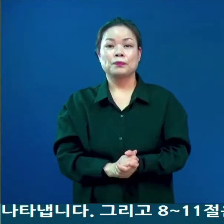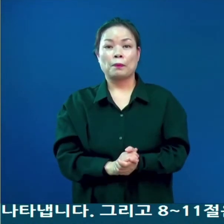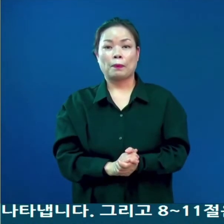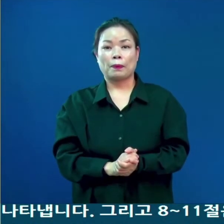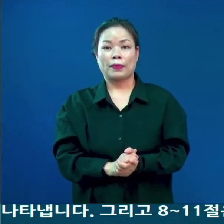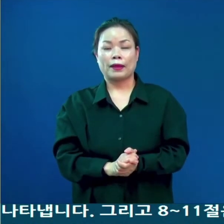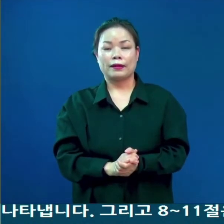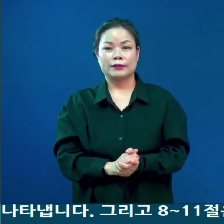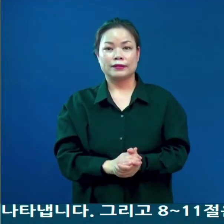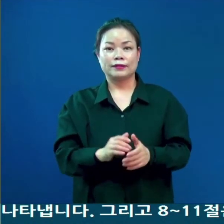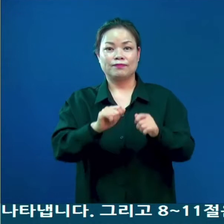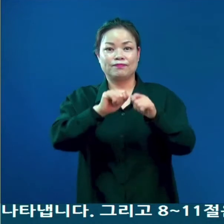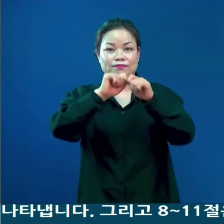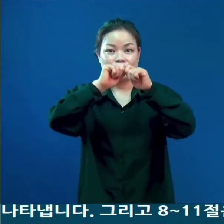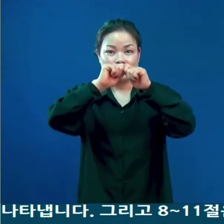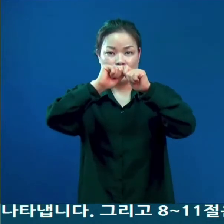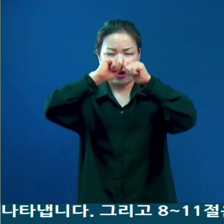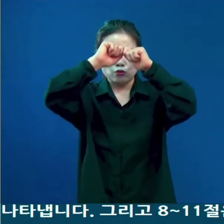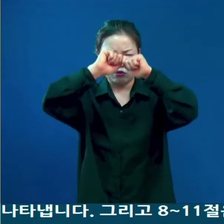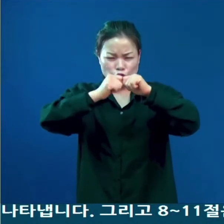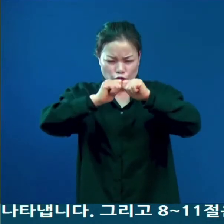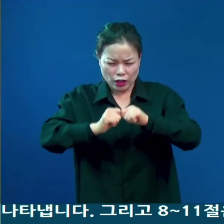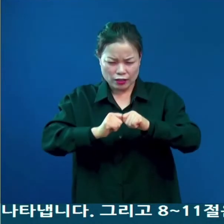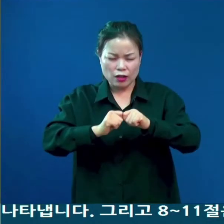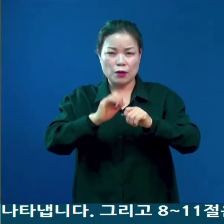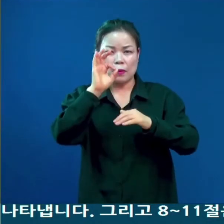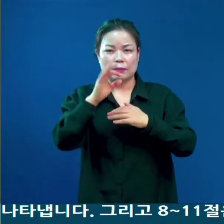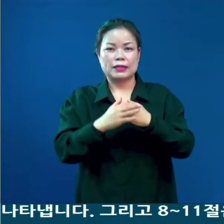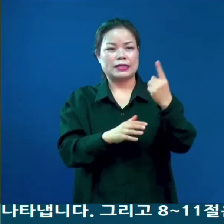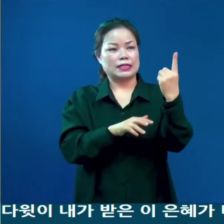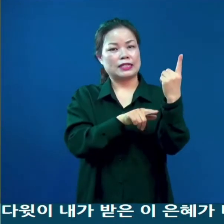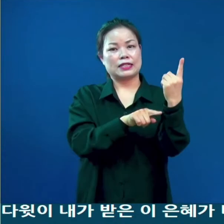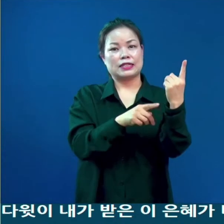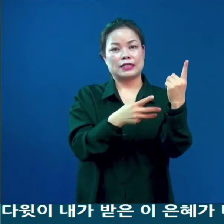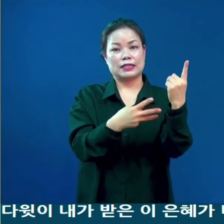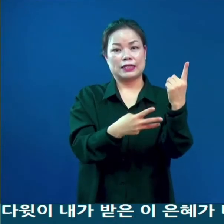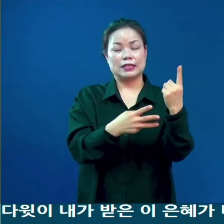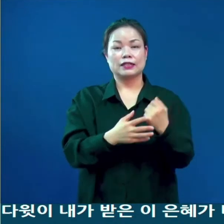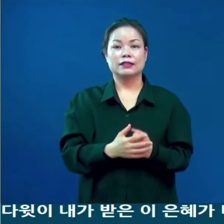본문을 조금 더 이제 구체적으로 들어가 보도록 하겠습니다. 1절 말씀해 보시면은